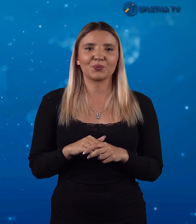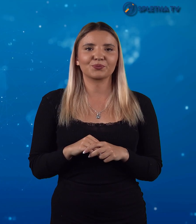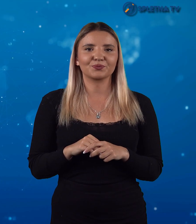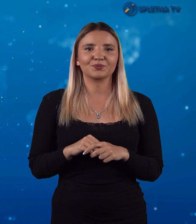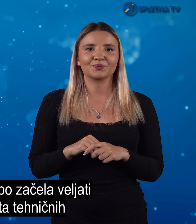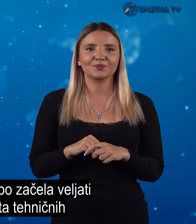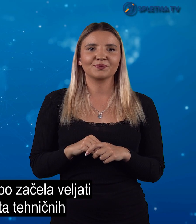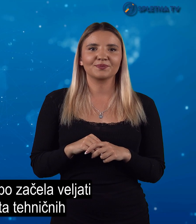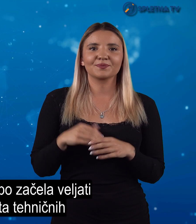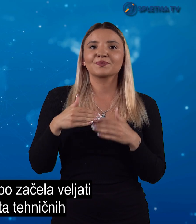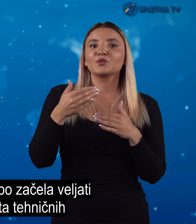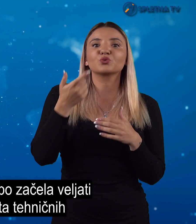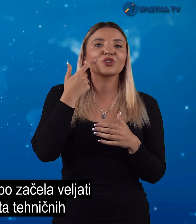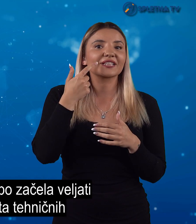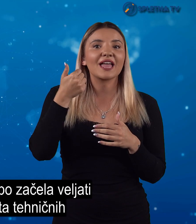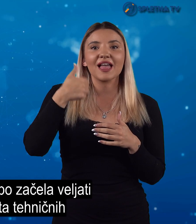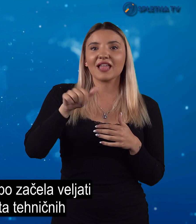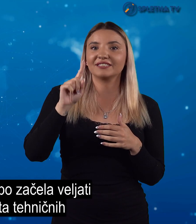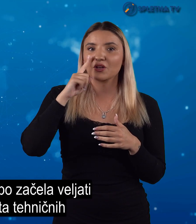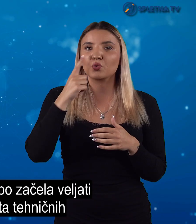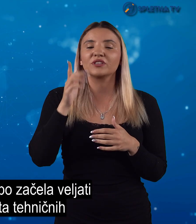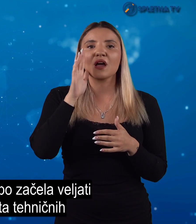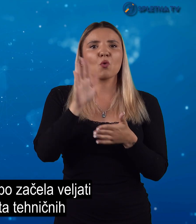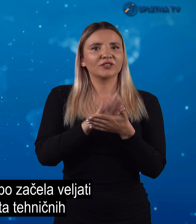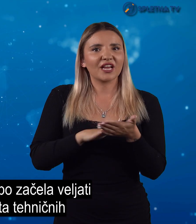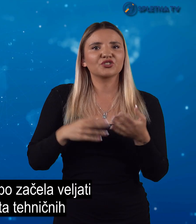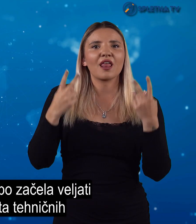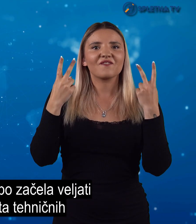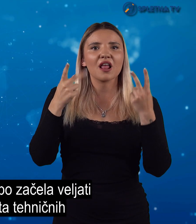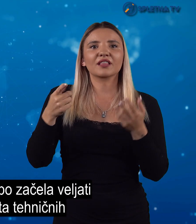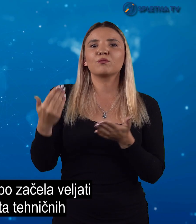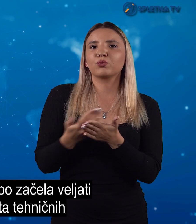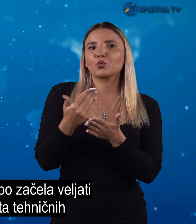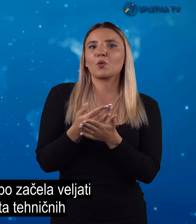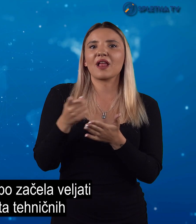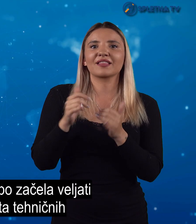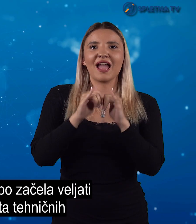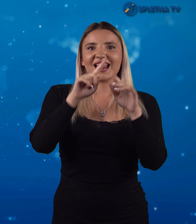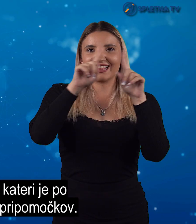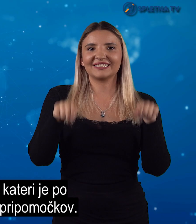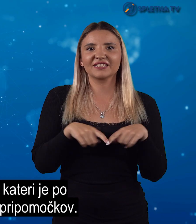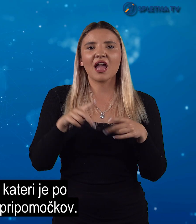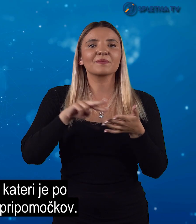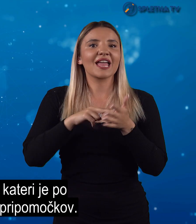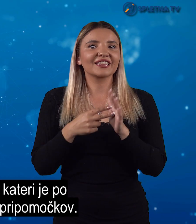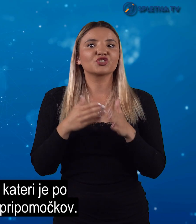V četrtek 11. junija bo začela veljati posodobljena lista tehničnih pripomočkov, na kateri je po